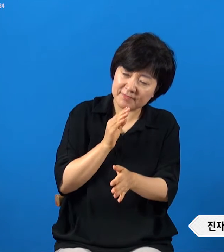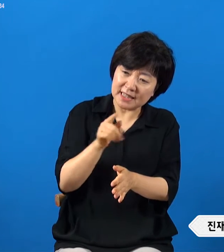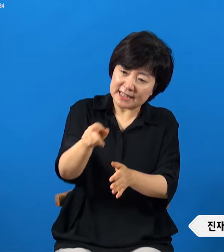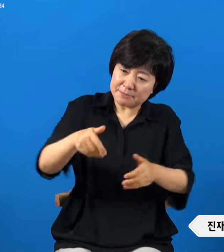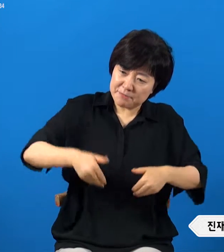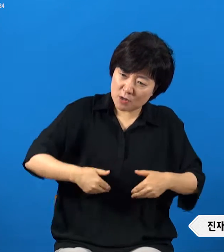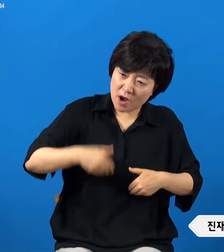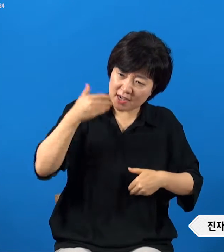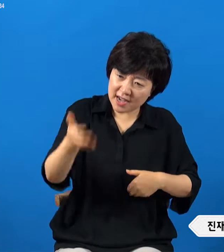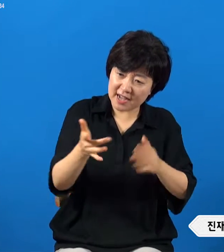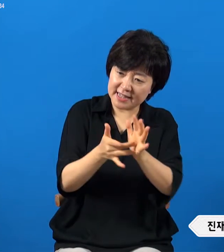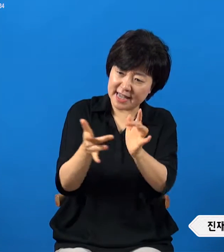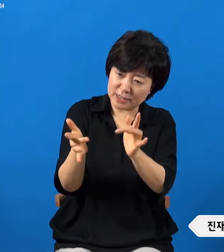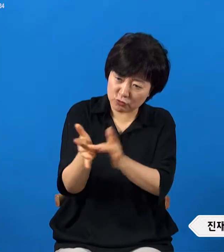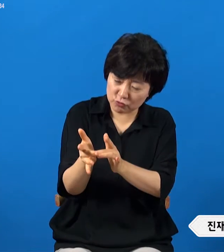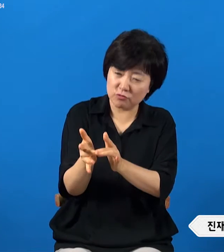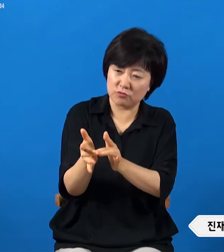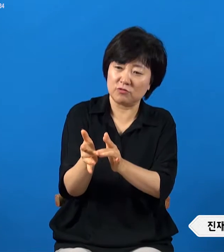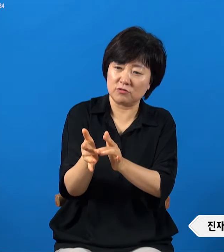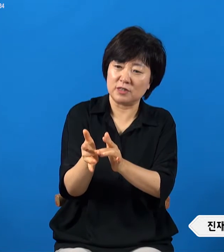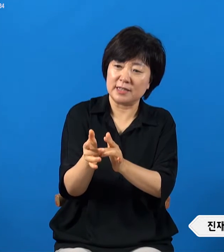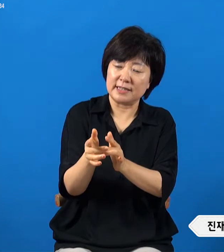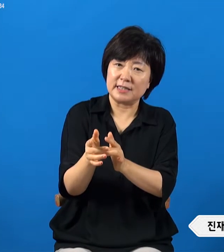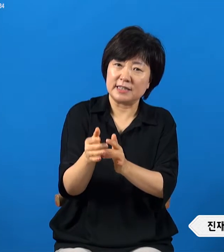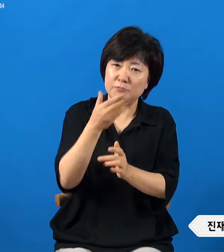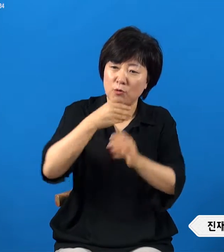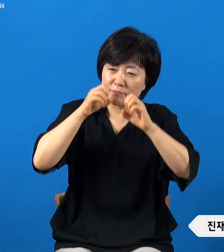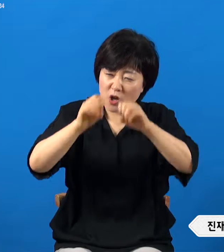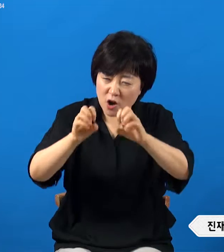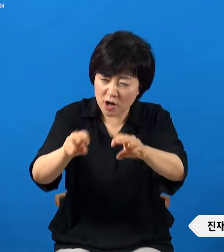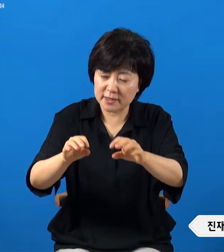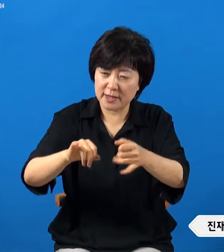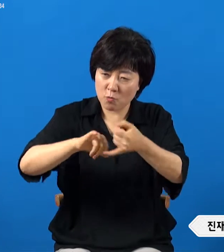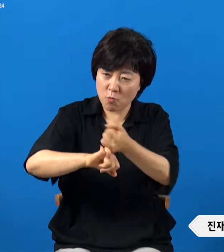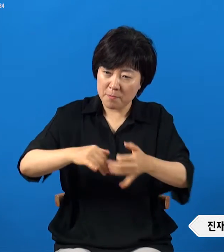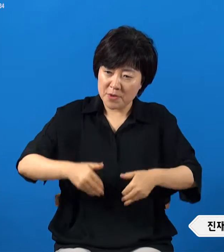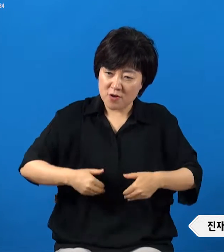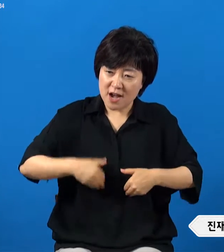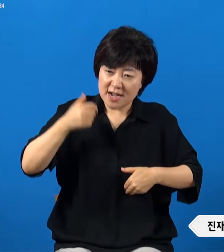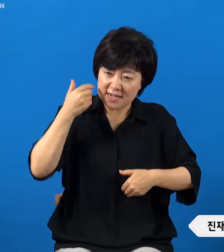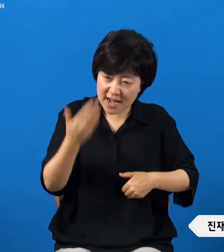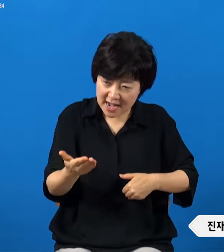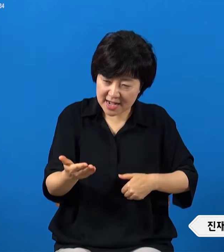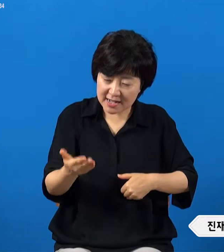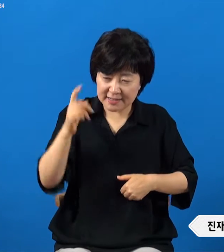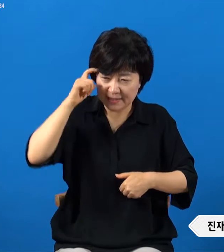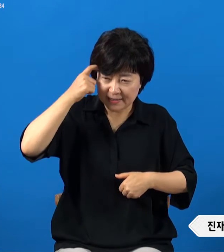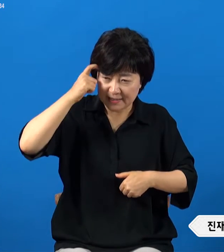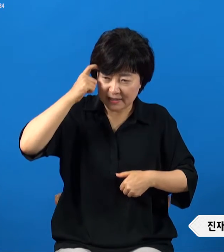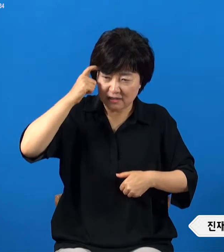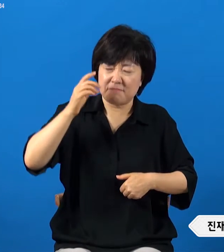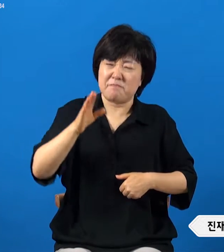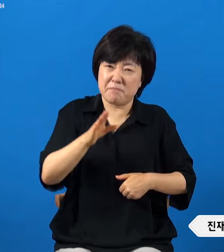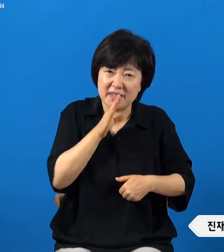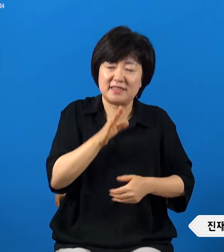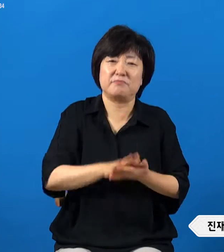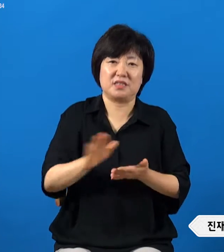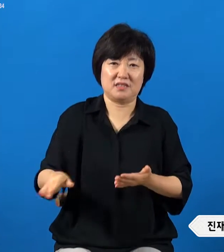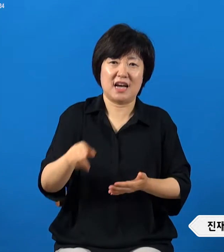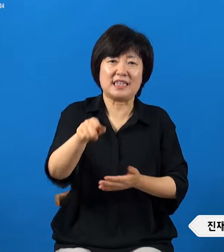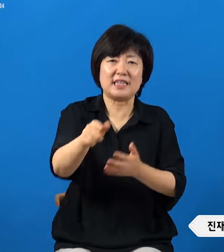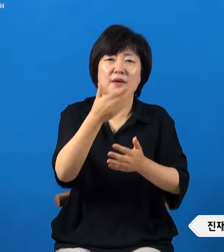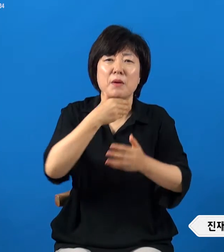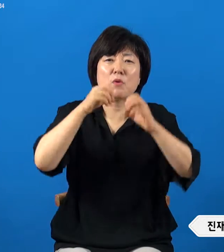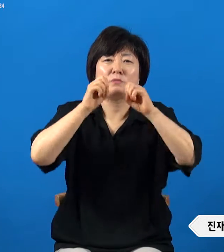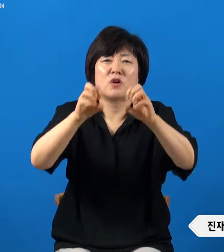정말 그 사람에게 필요한 자는 예수 그리스도가 되십니다. 내가 전도한다고 하면